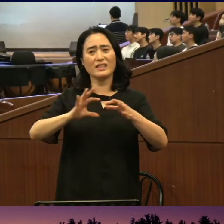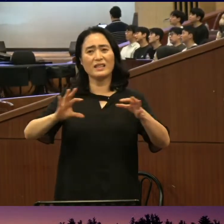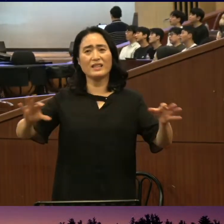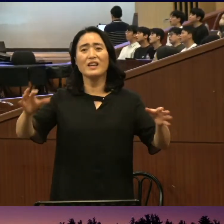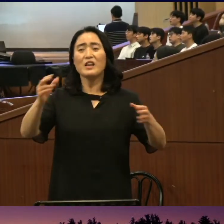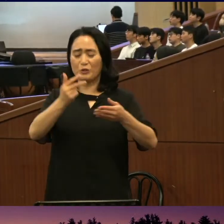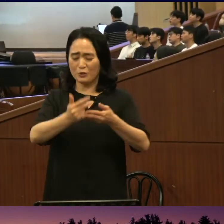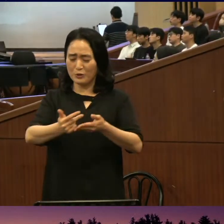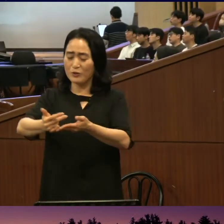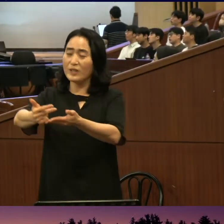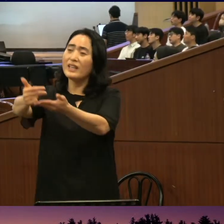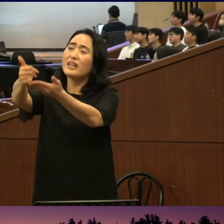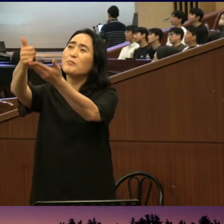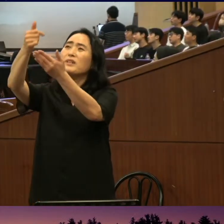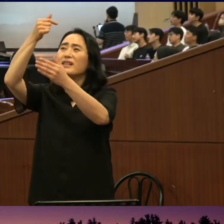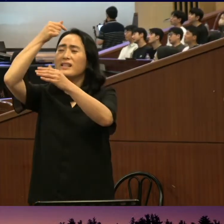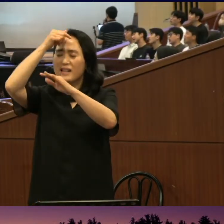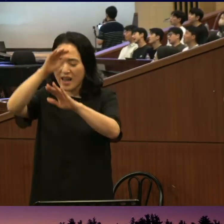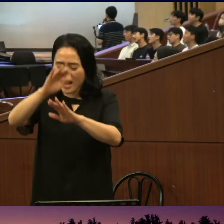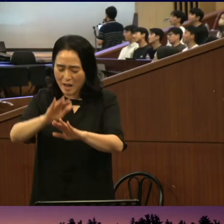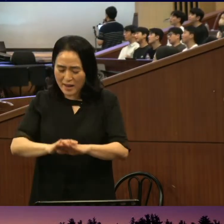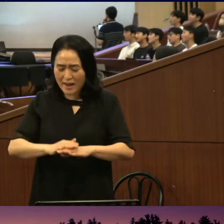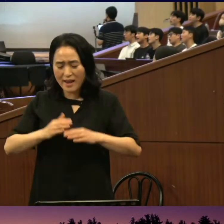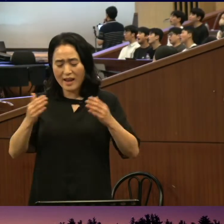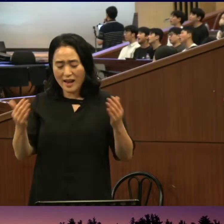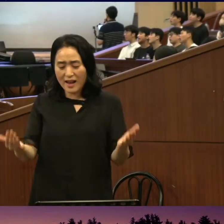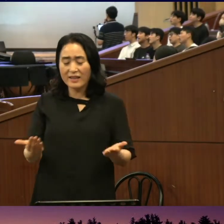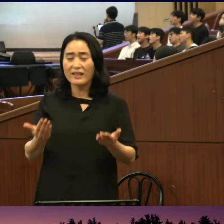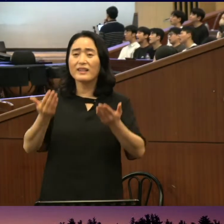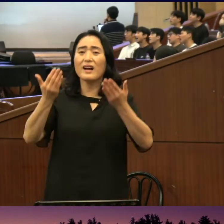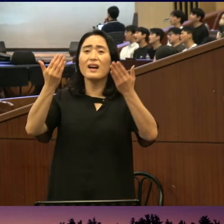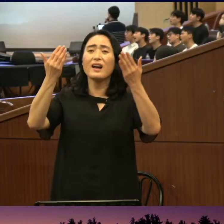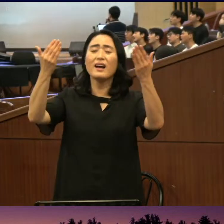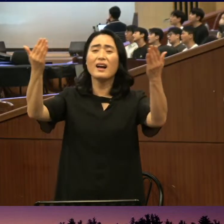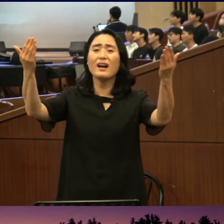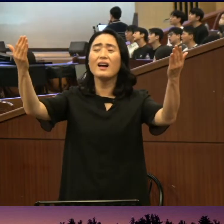어디서든지 주님을 예배하리라.